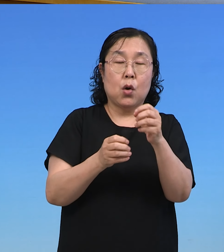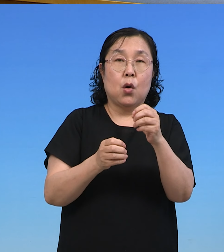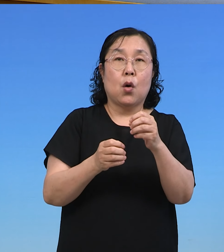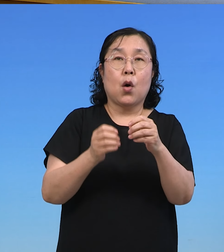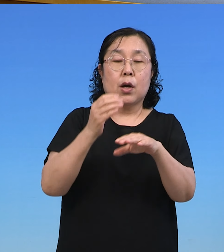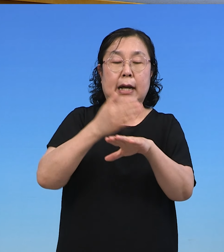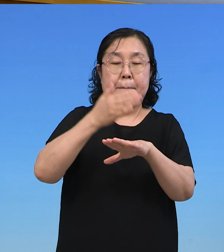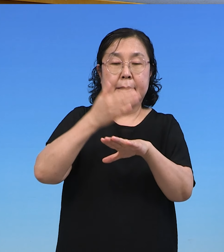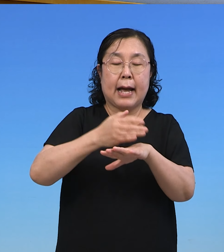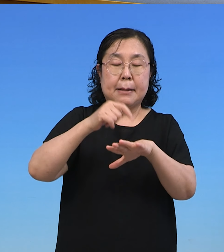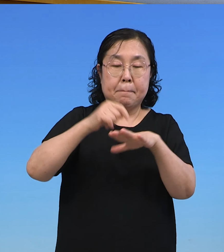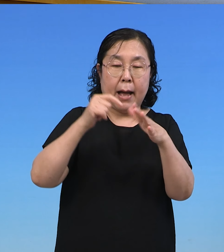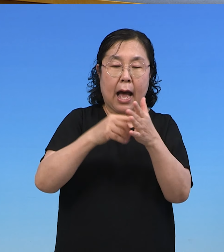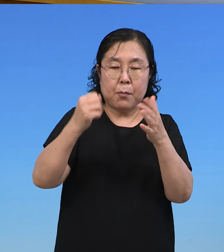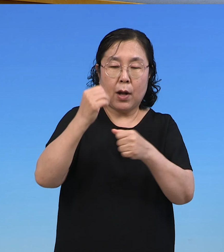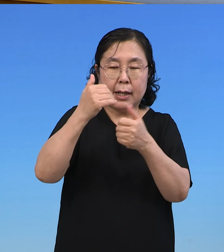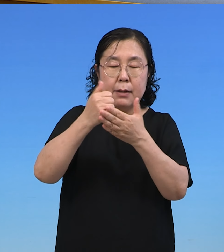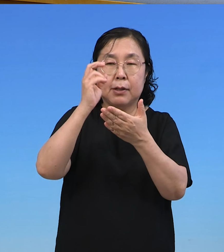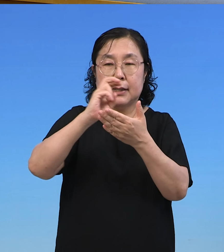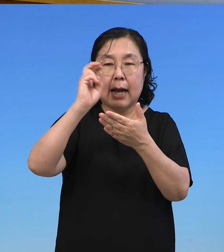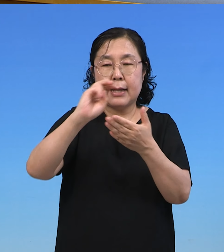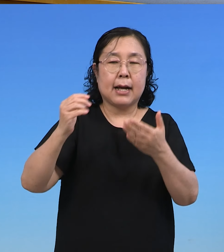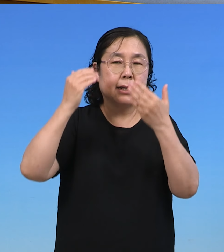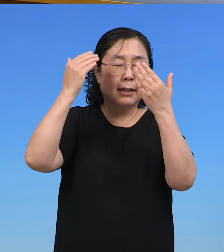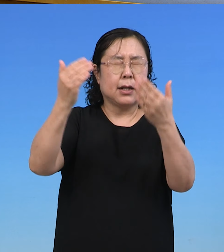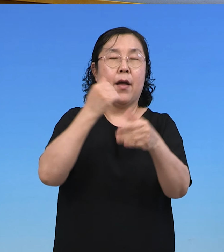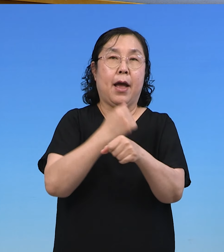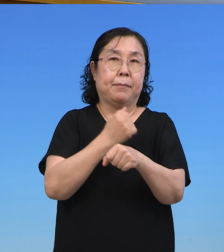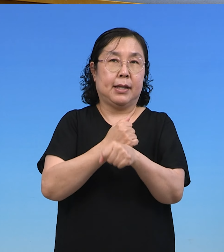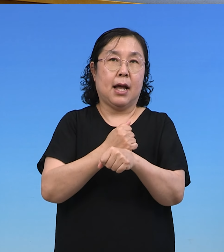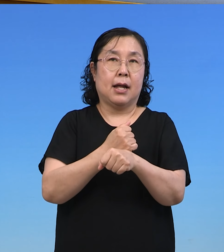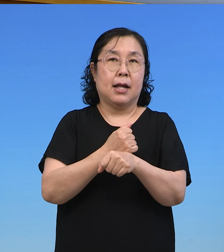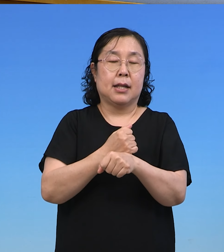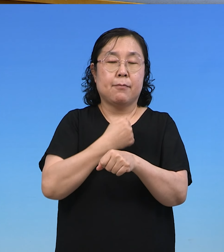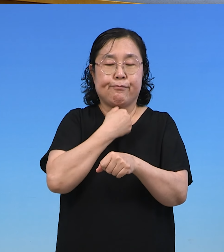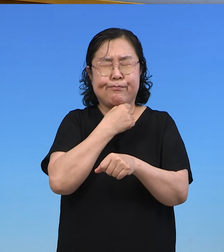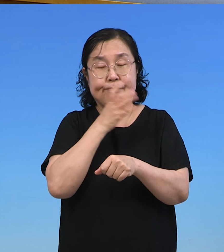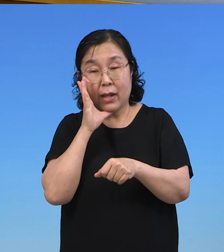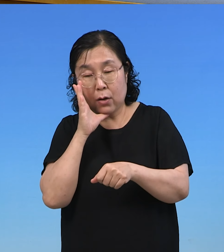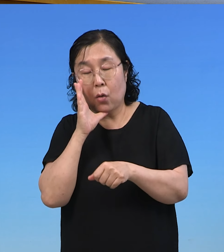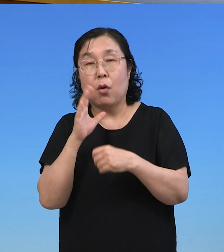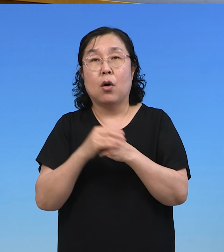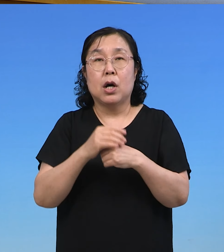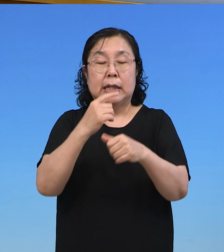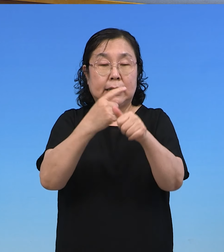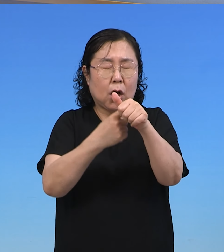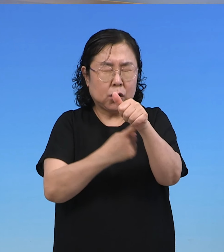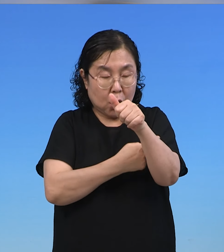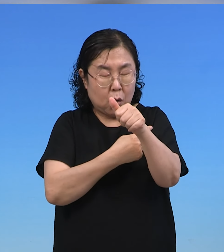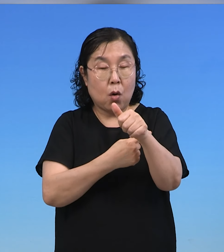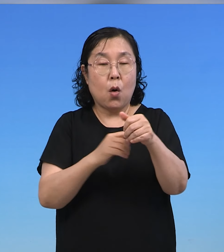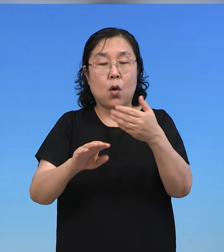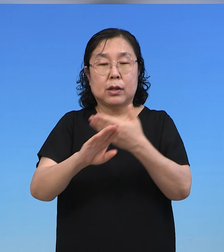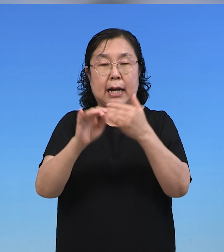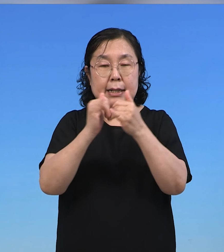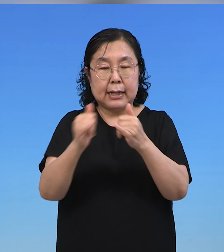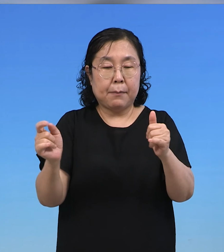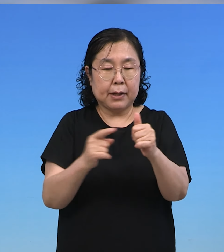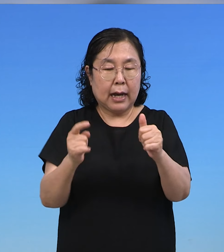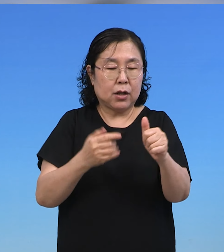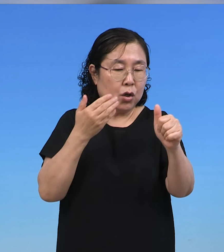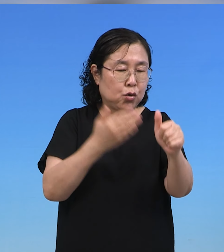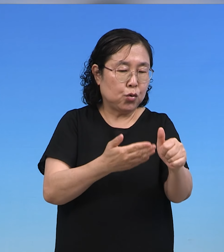찬양하고. 나이가 든다고 저절로 남을 영향을 미치고 가르칠 수 있는 게 아니고요, 말씀이 우리 안에